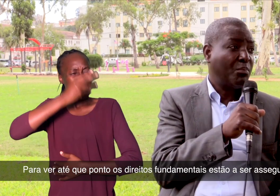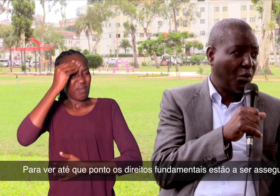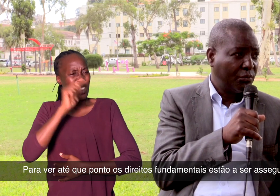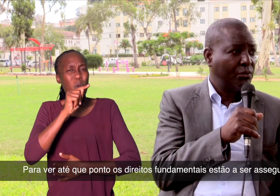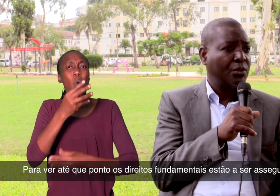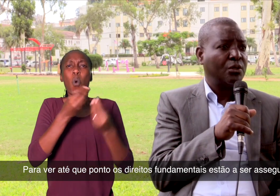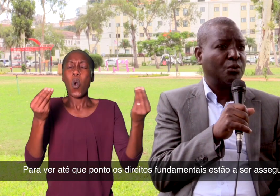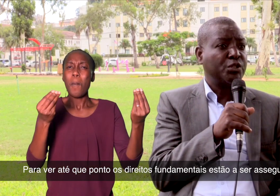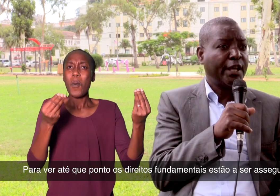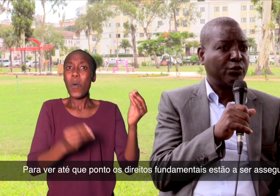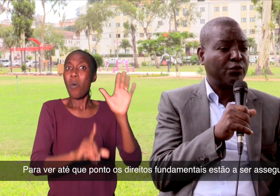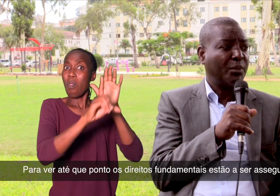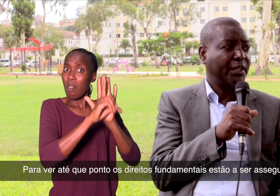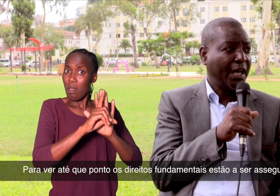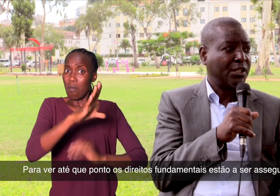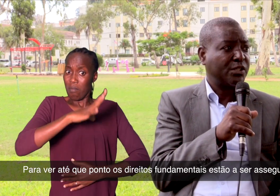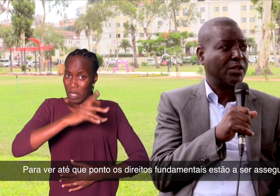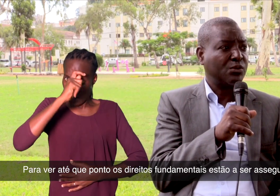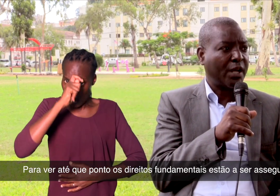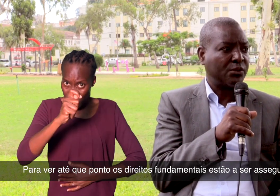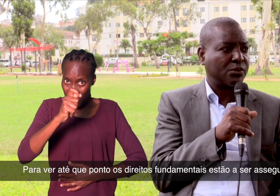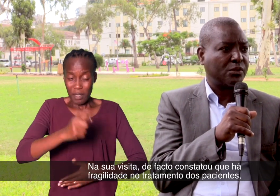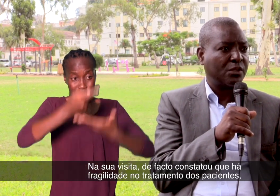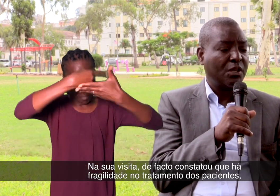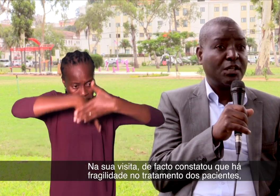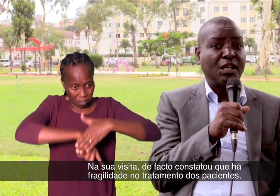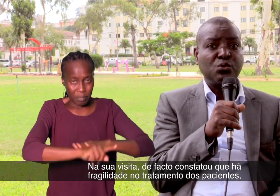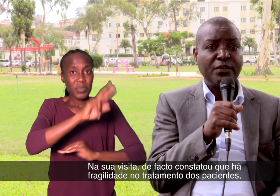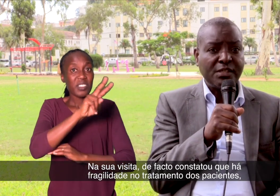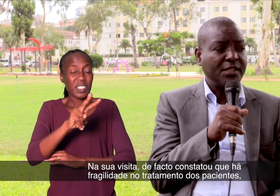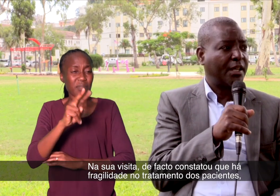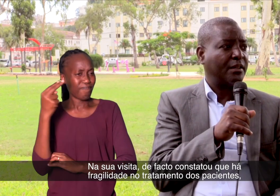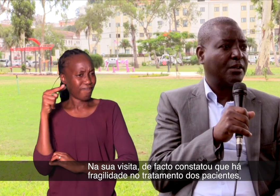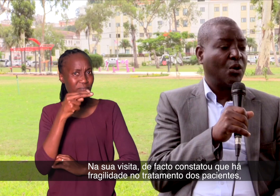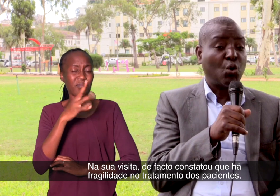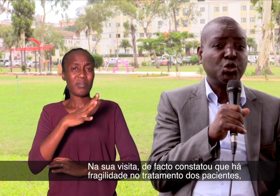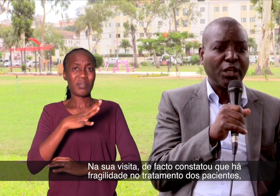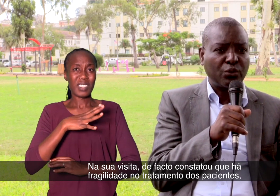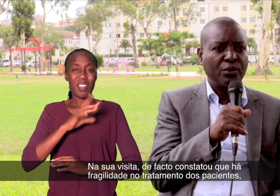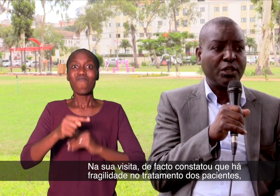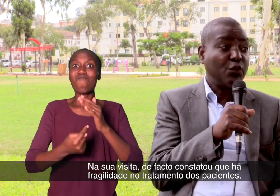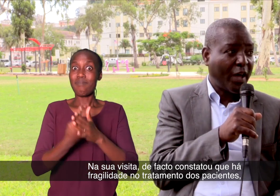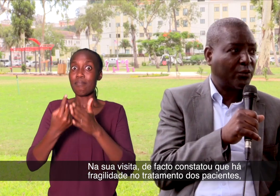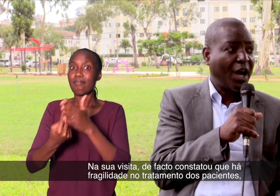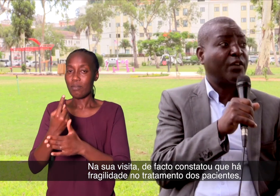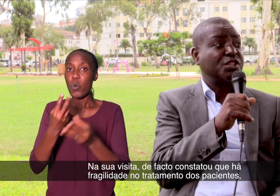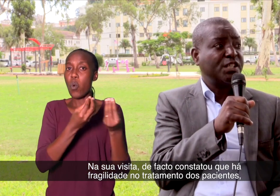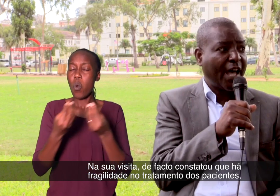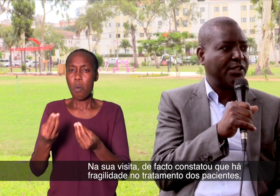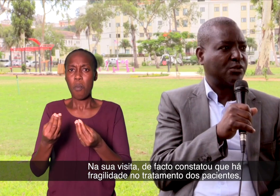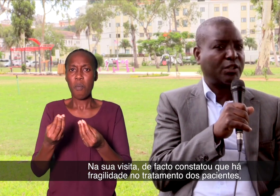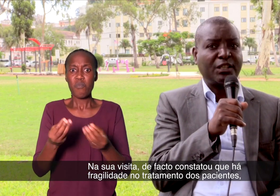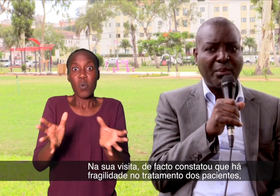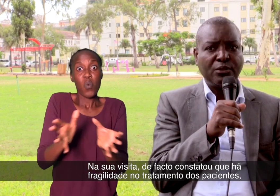até que ponto os direitos fundamentais estão sendo assegurados. Na sua visita constatou que de fato há